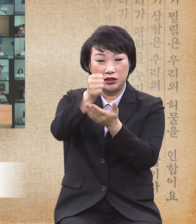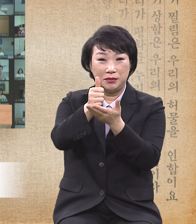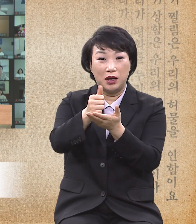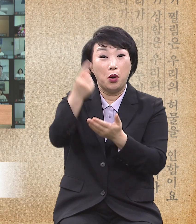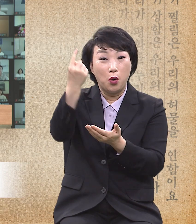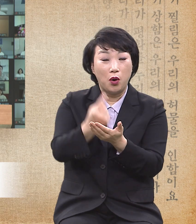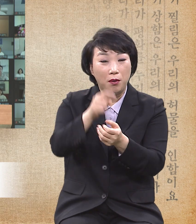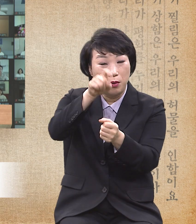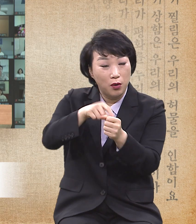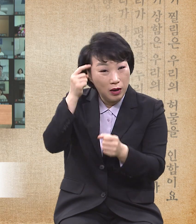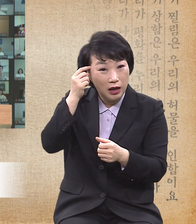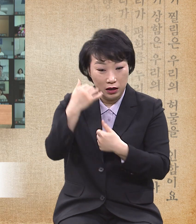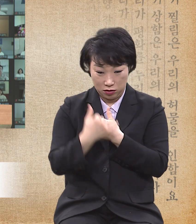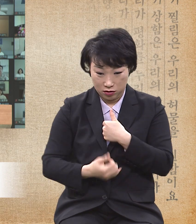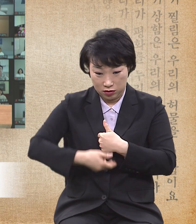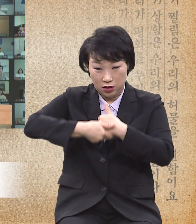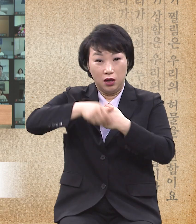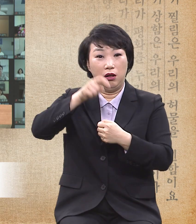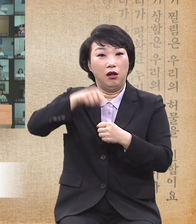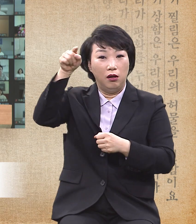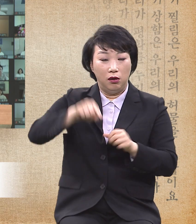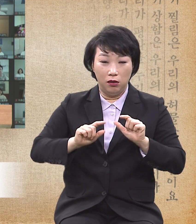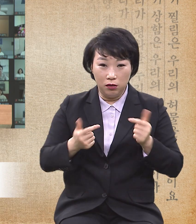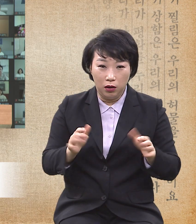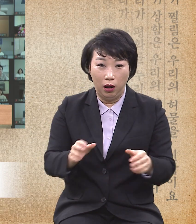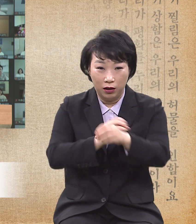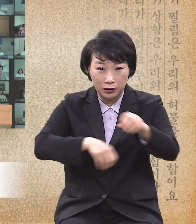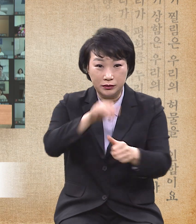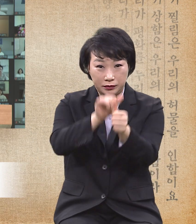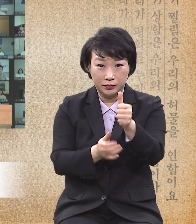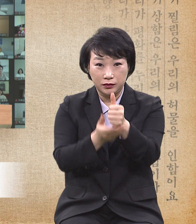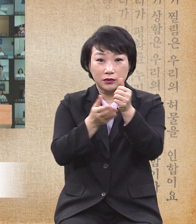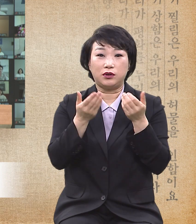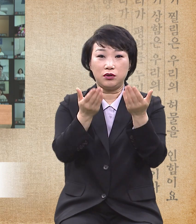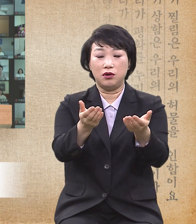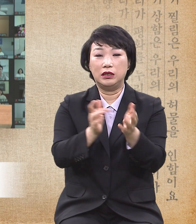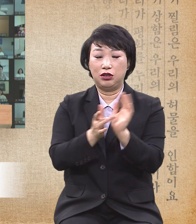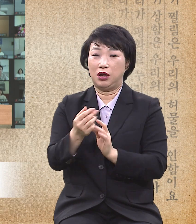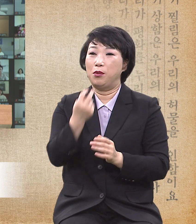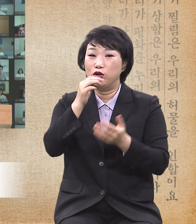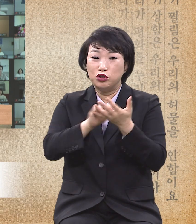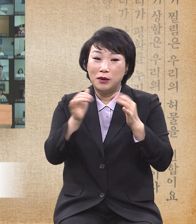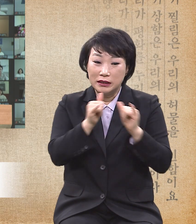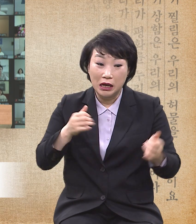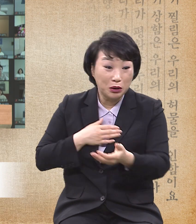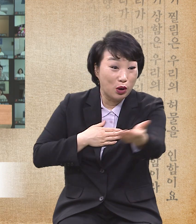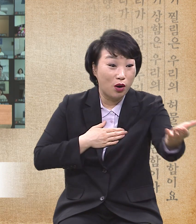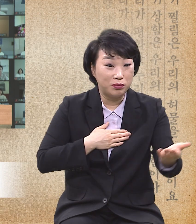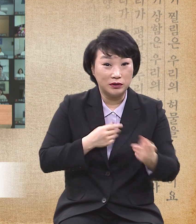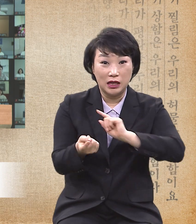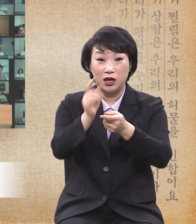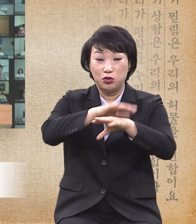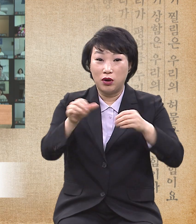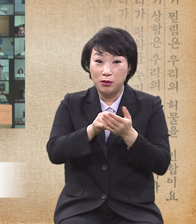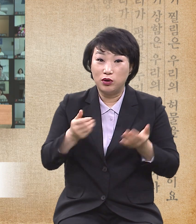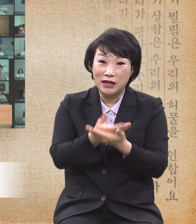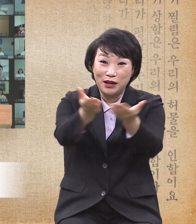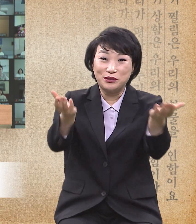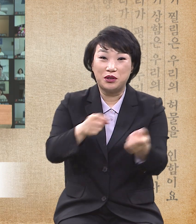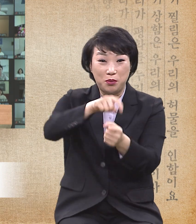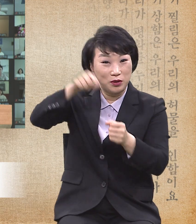것은 섬김을 받으려 함이 아니요 도리어 섬기려 하고 자기 목숨을 많은